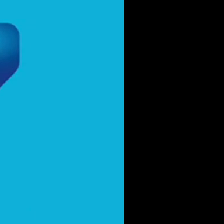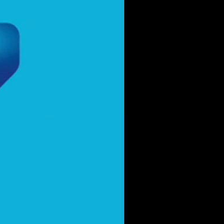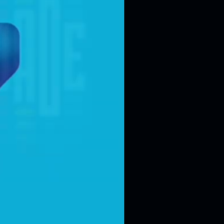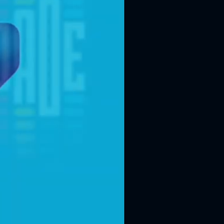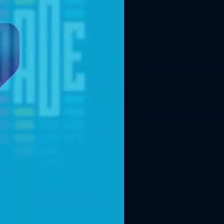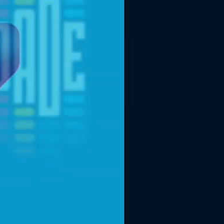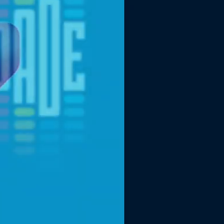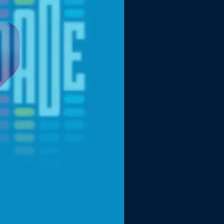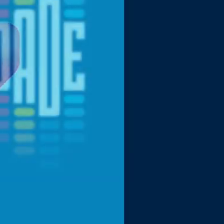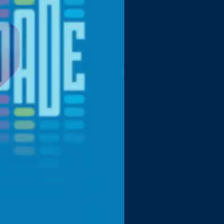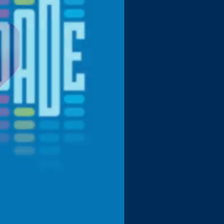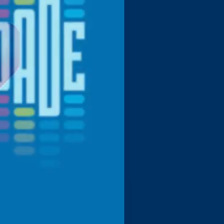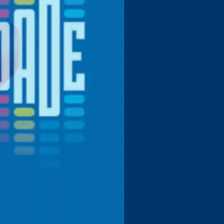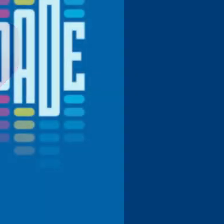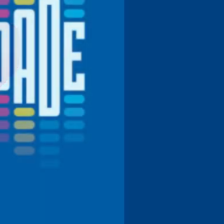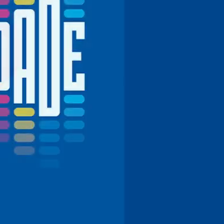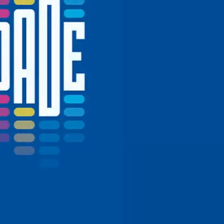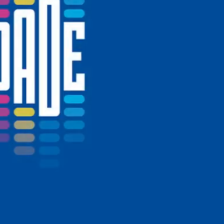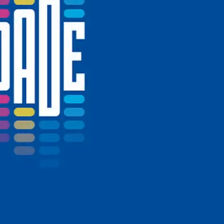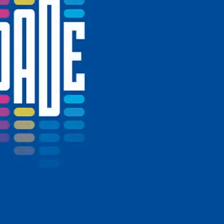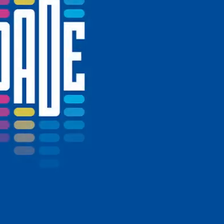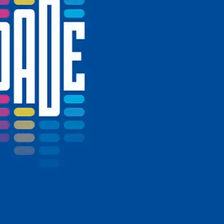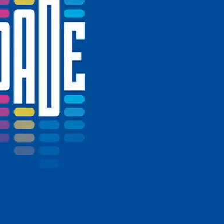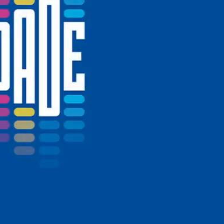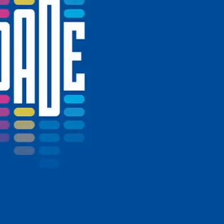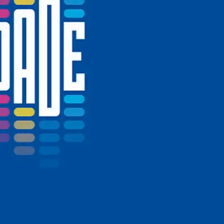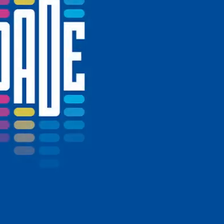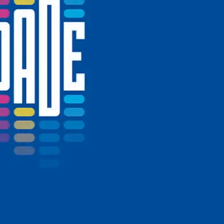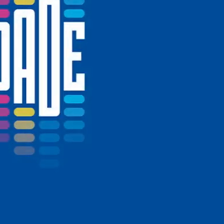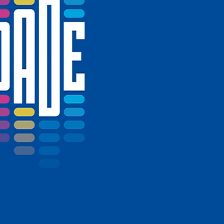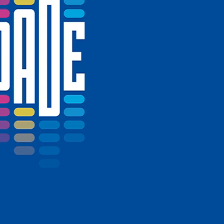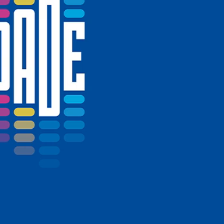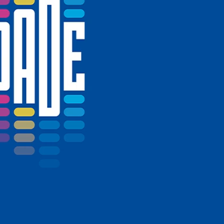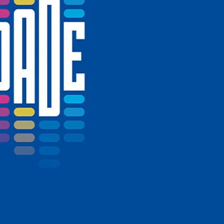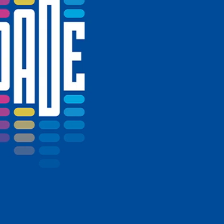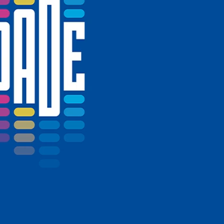Fica por aqui mais uma edição do programa da Rádio Nossa Cidade.